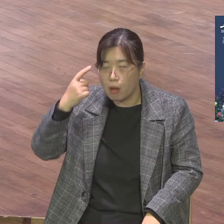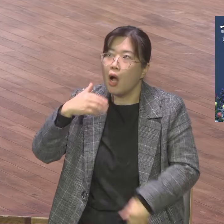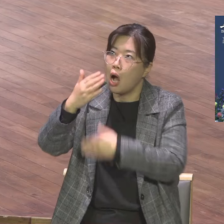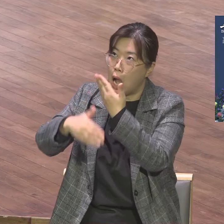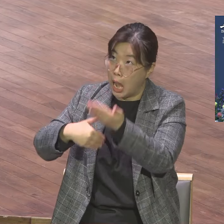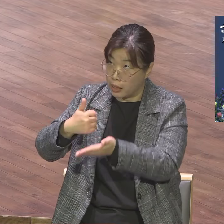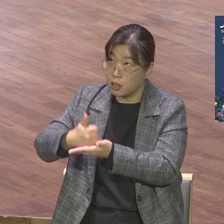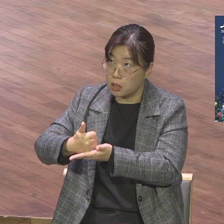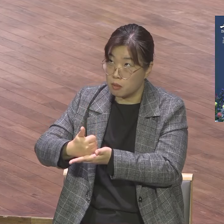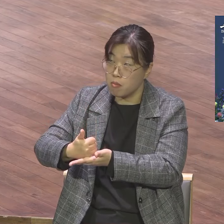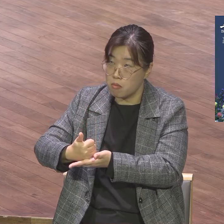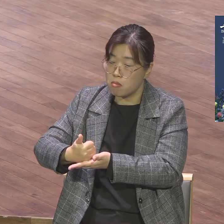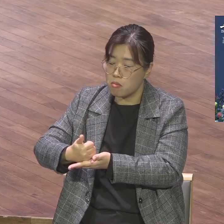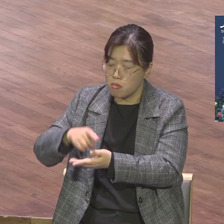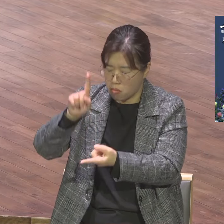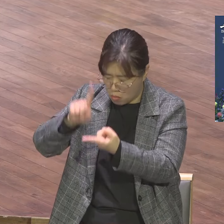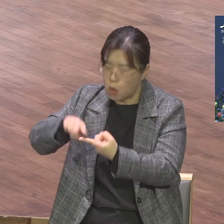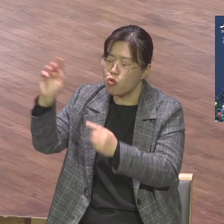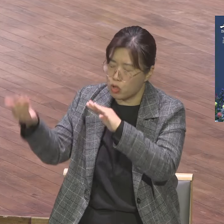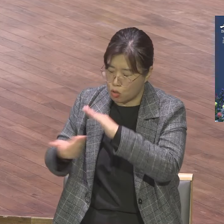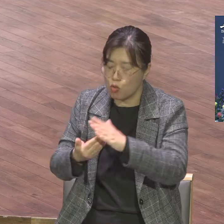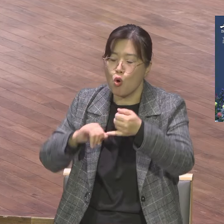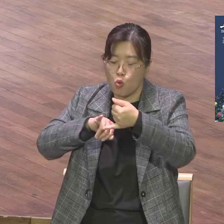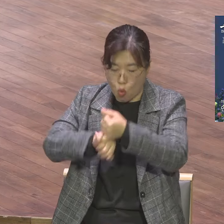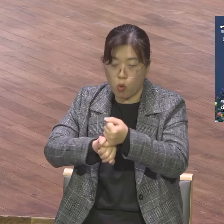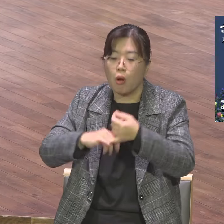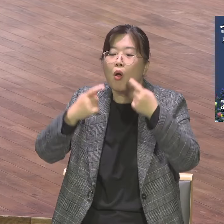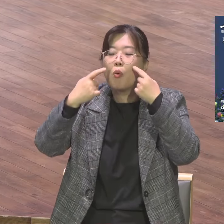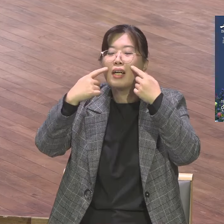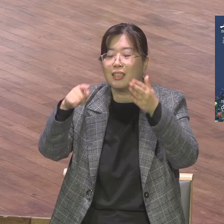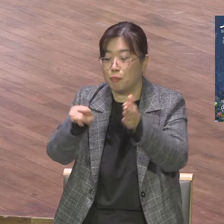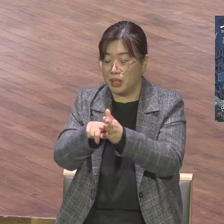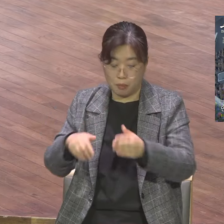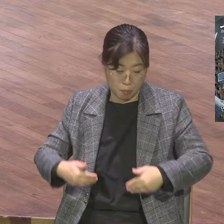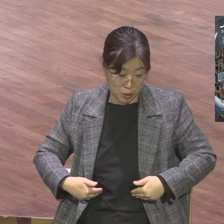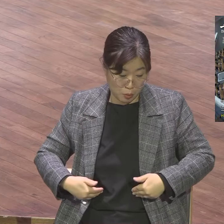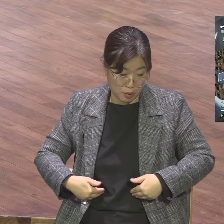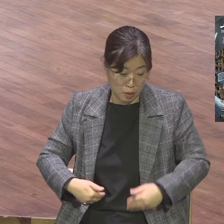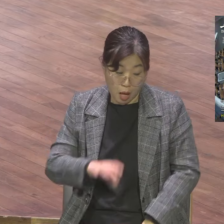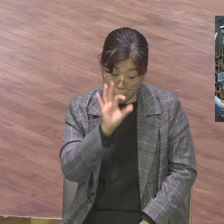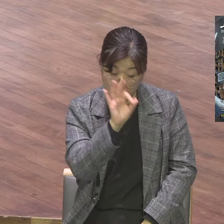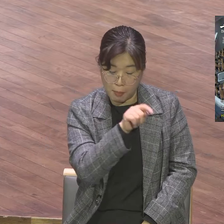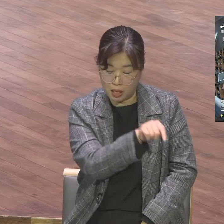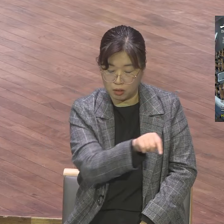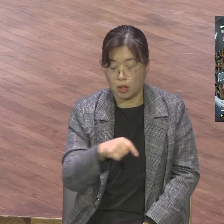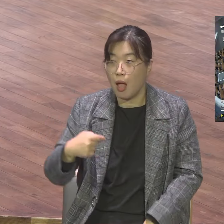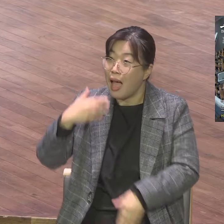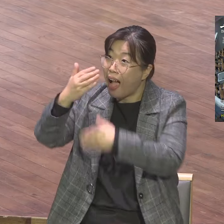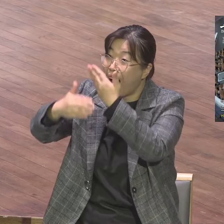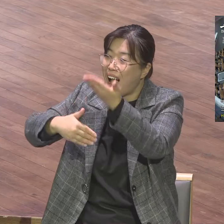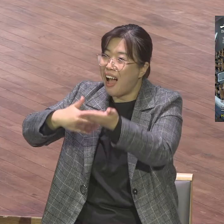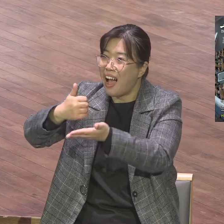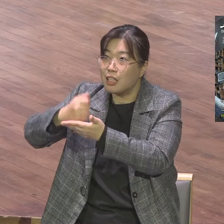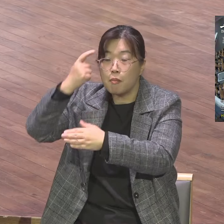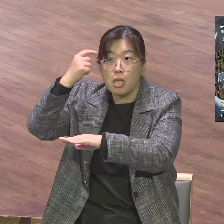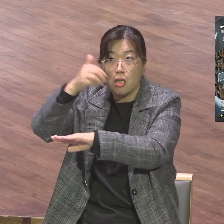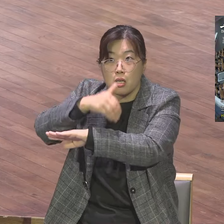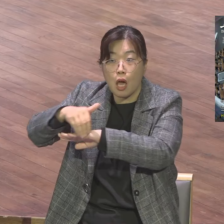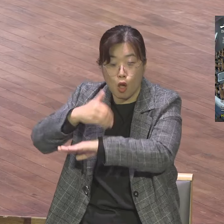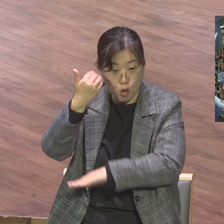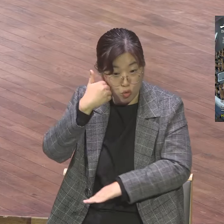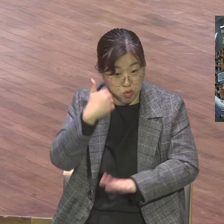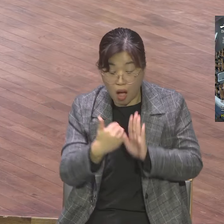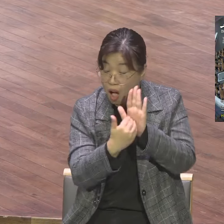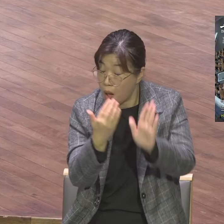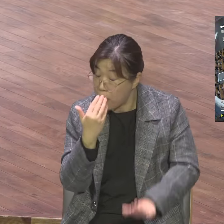27절에서 만군의 여호와께서 경영하신 선적 누가 능히 그것을 피하며 그의 손을 펴선 적 누가 능히